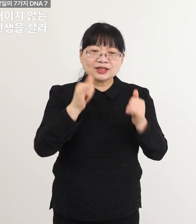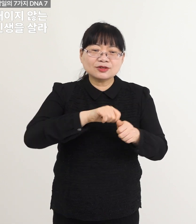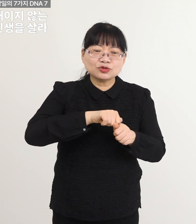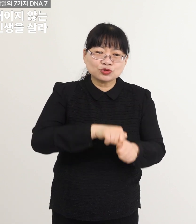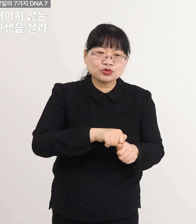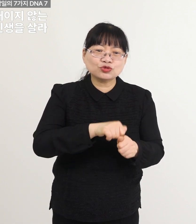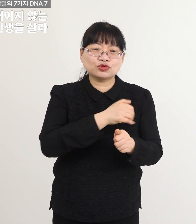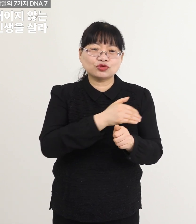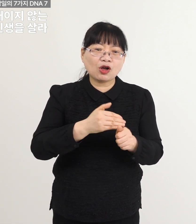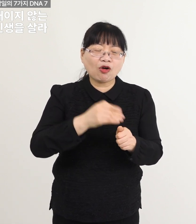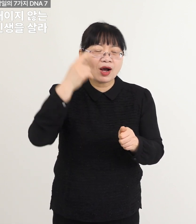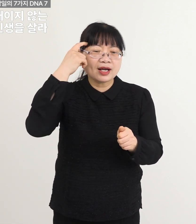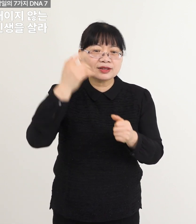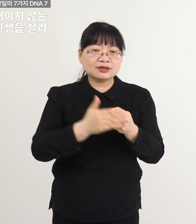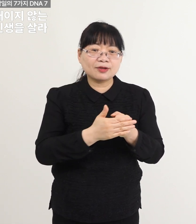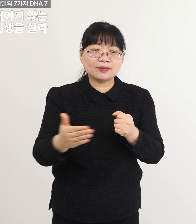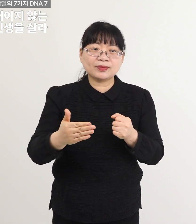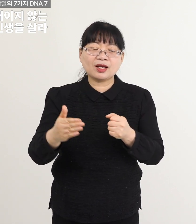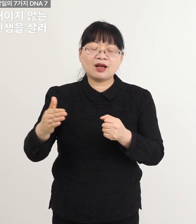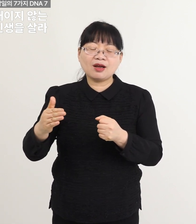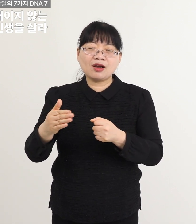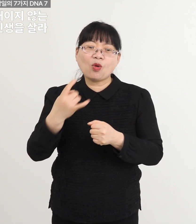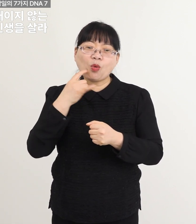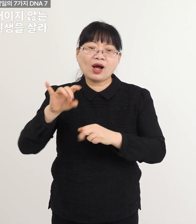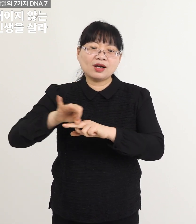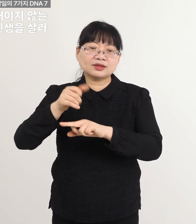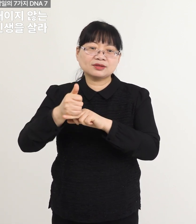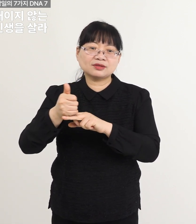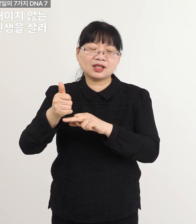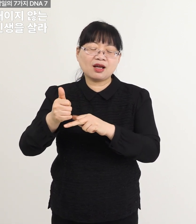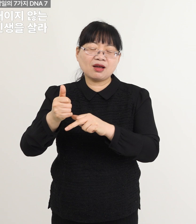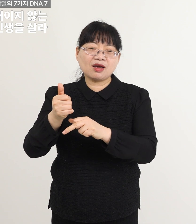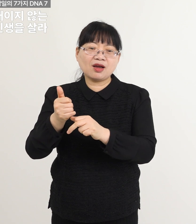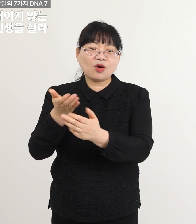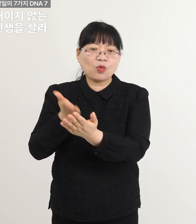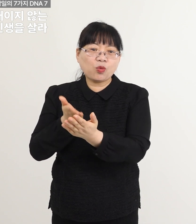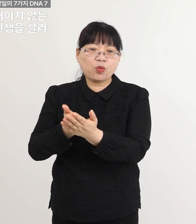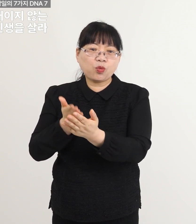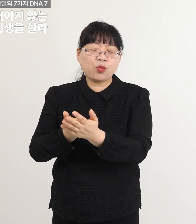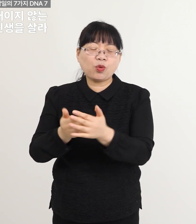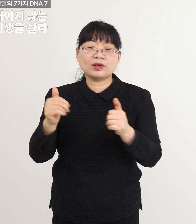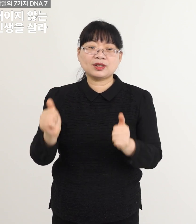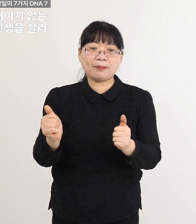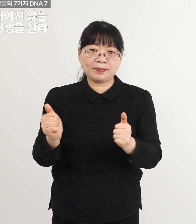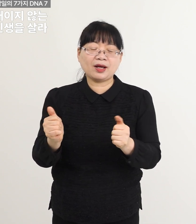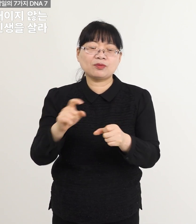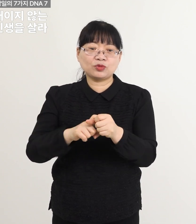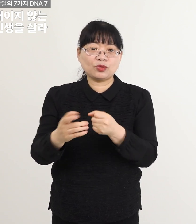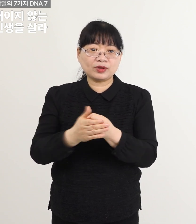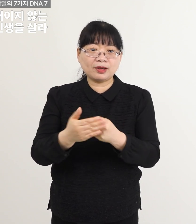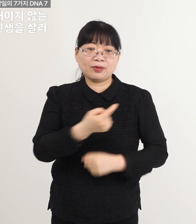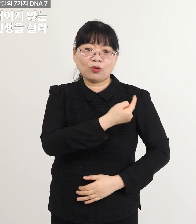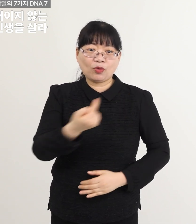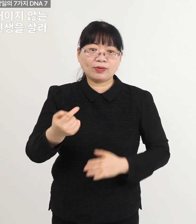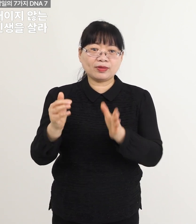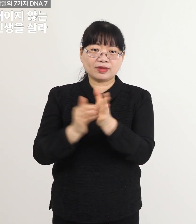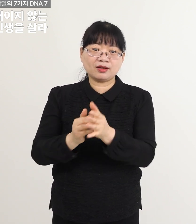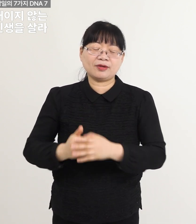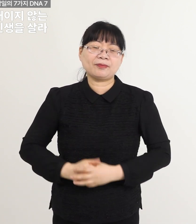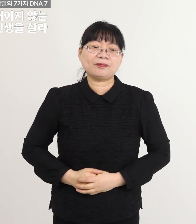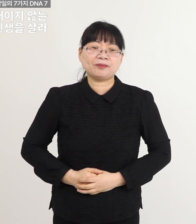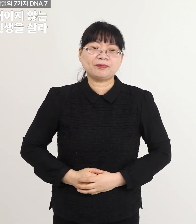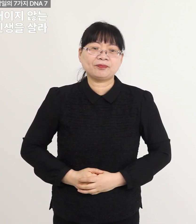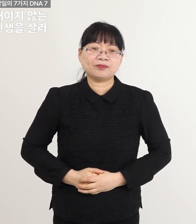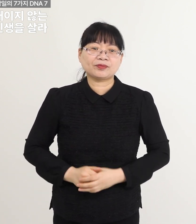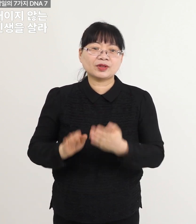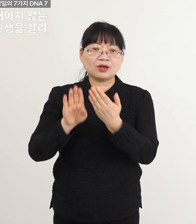하니까 황제에게 호소하고자, 재판을 받고자 이 자리까지 오게 된 거예요. 이제